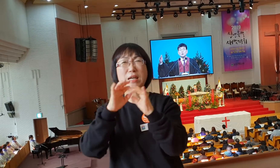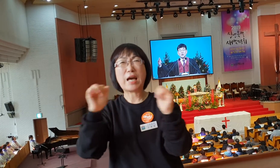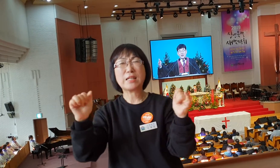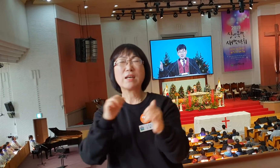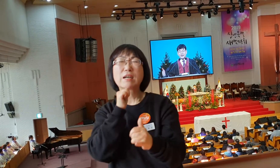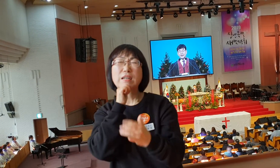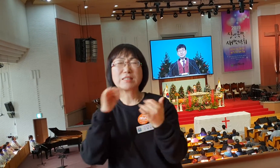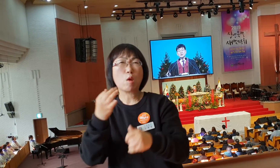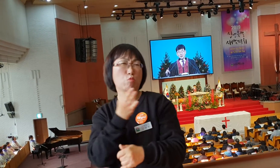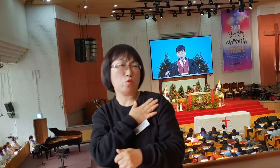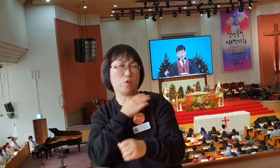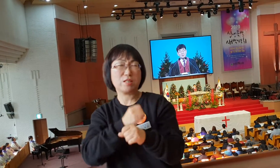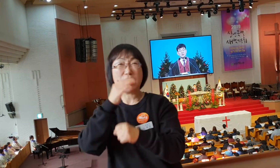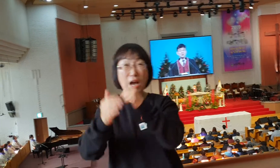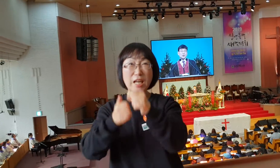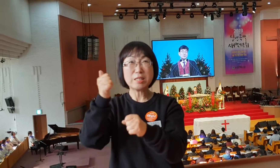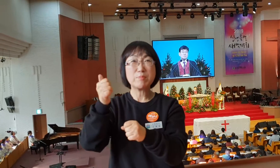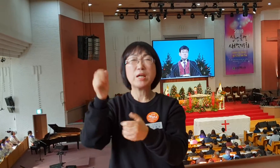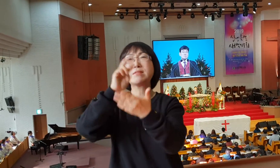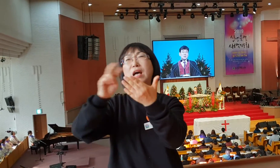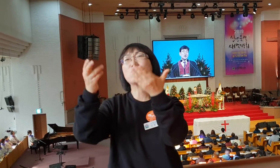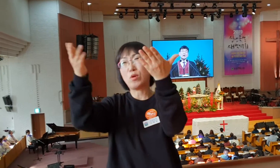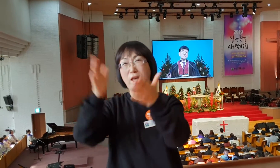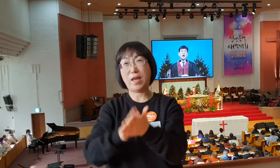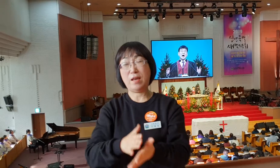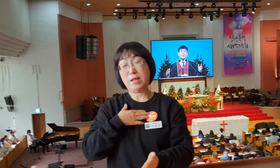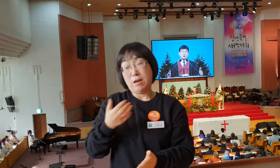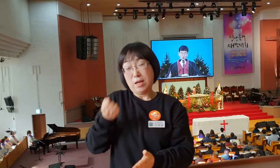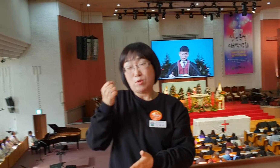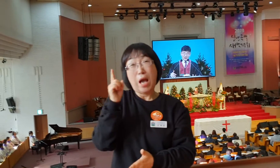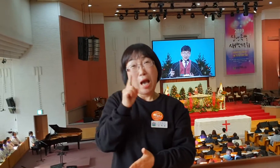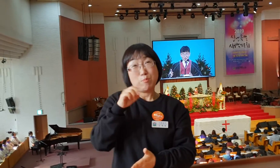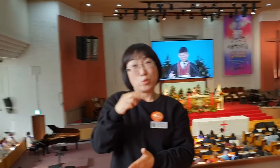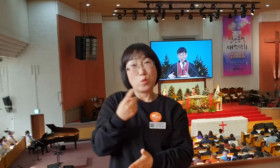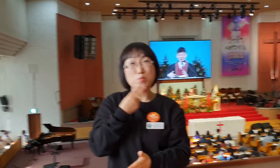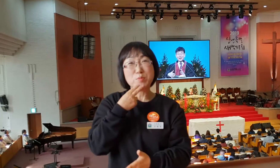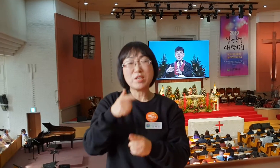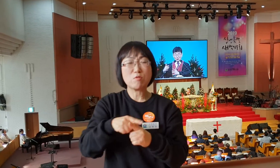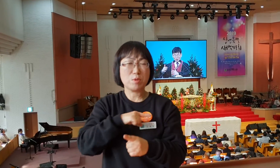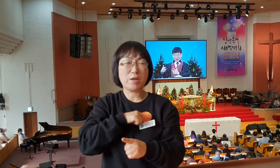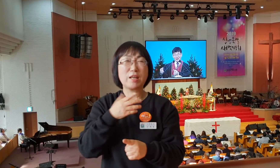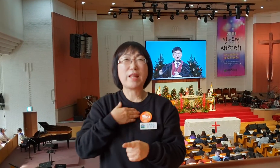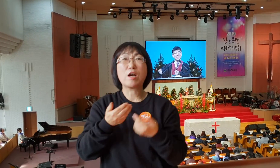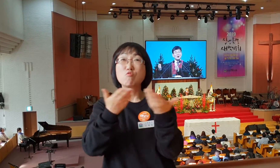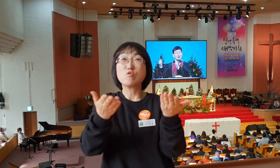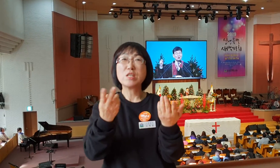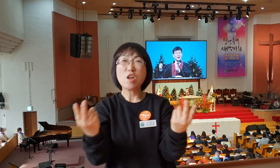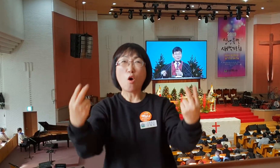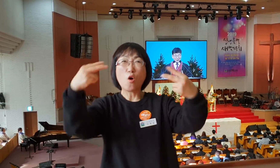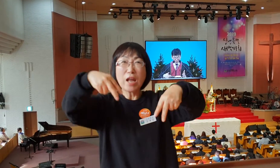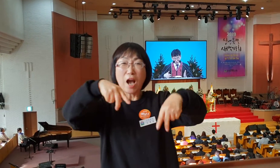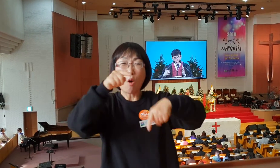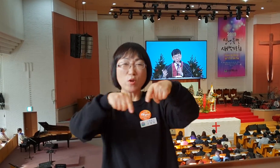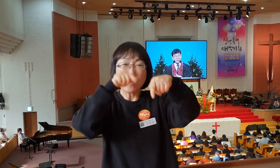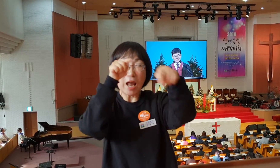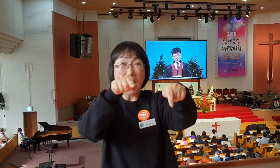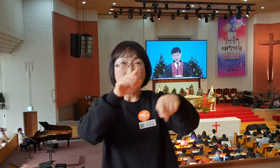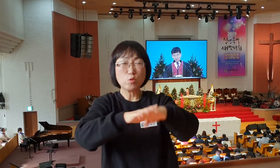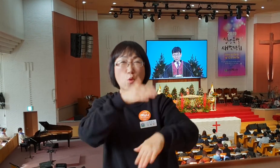부욕해 하신 하나님 그 하나님을 찾는 거예요 내가 가진 거 아무것도 없으나 예수의 이름으로 내가 주노니 일어나 걸어라 손